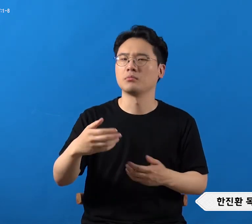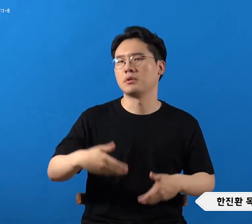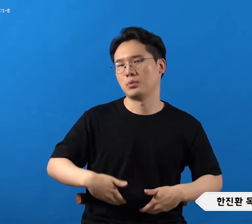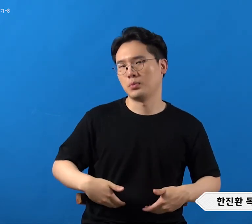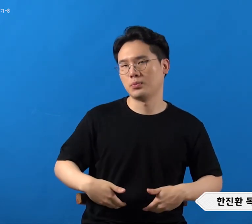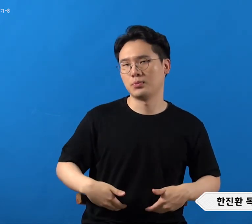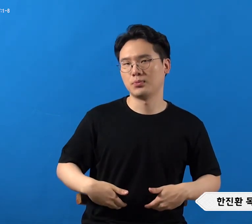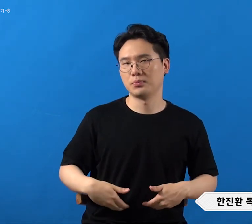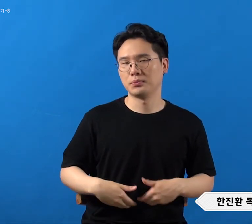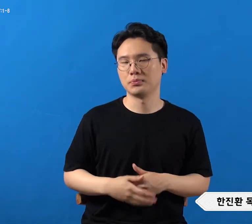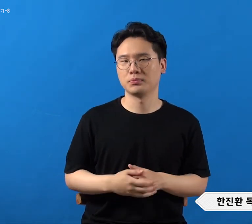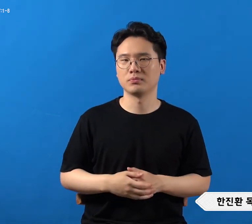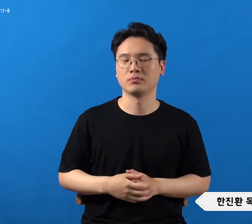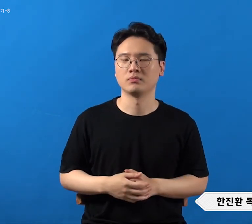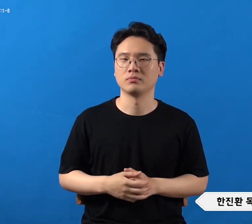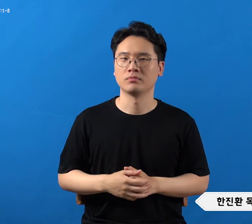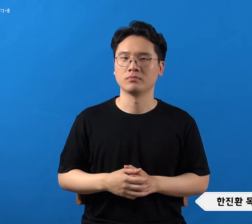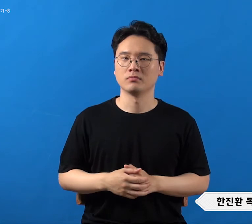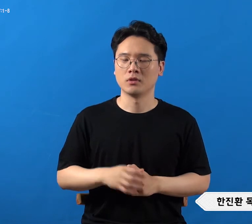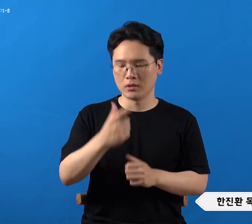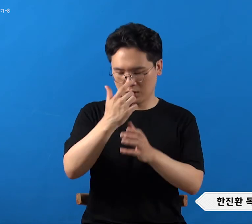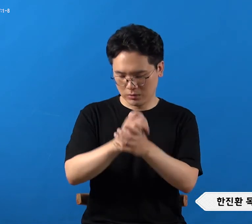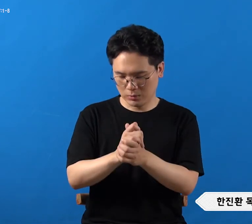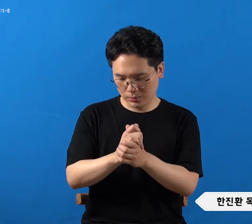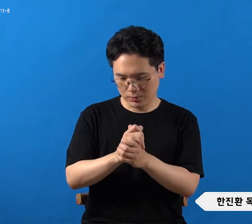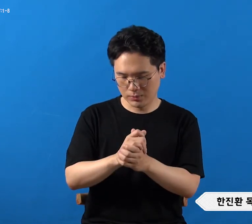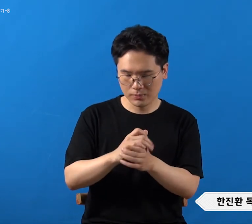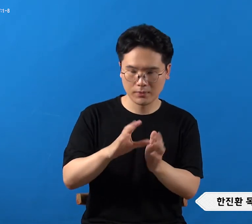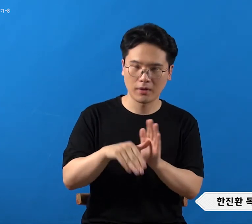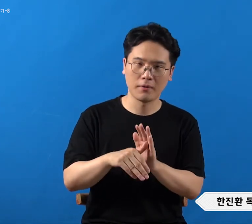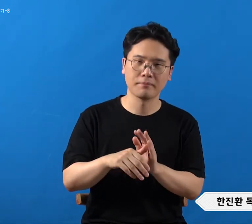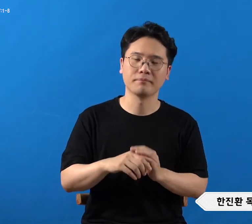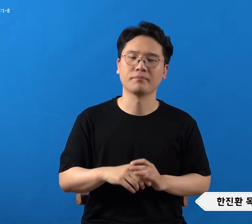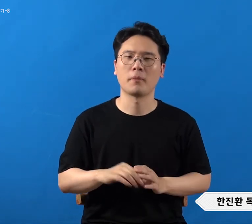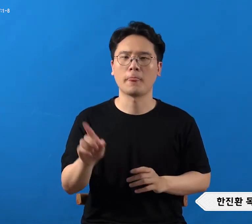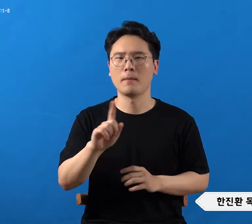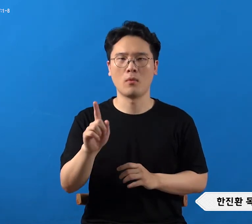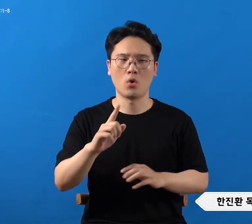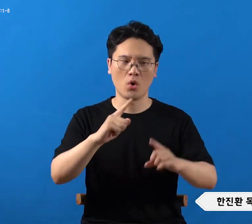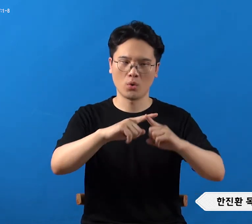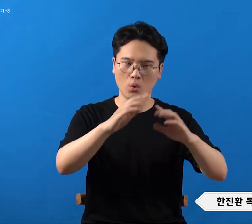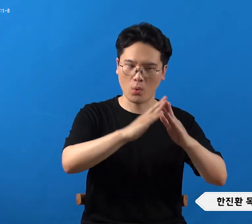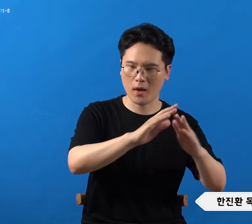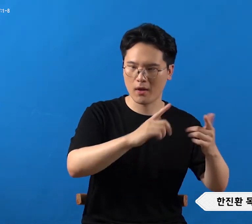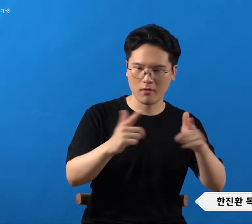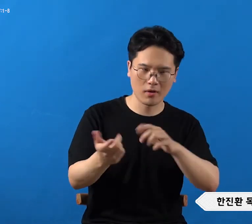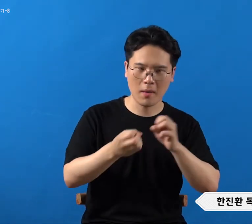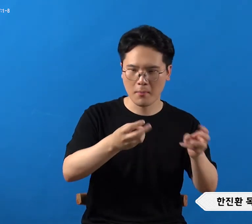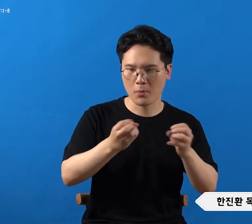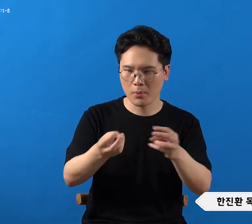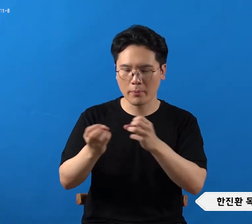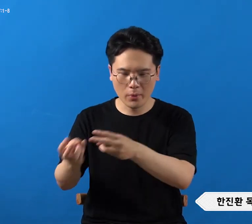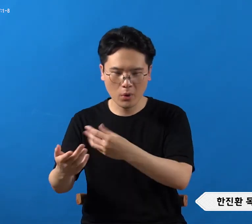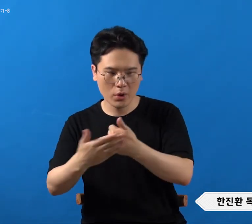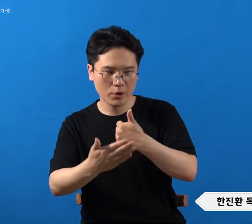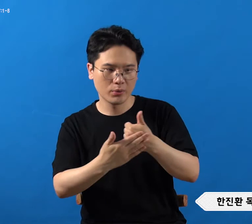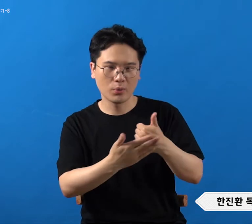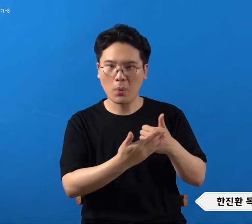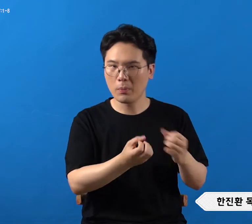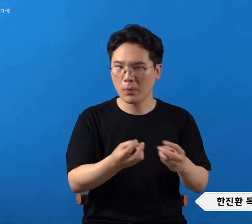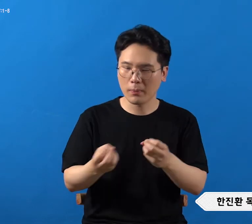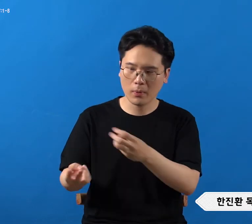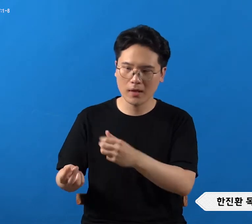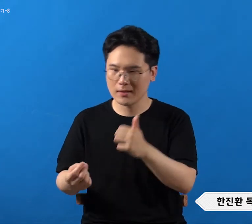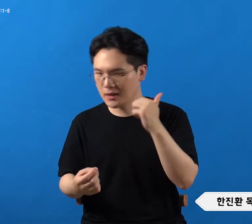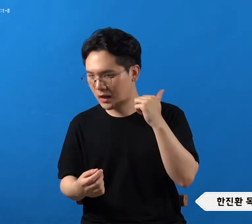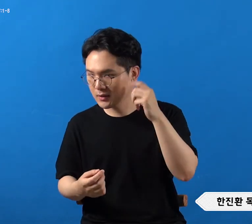만만찮은 금액이죠. 기도하는데 뭐 교회들에게 호소하자 하는, 그럴 수밖에 또 없는 것이고